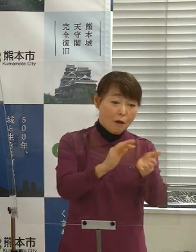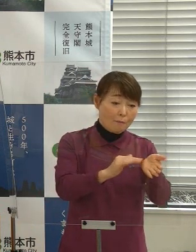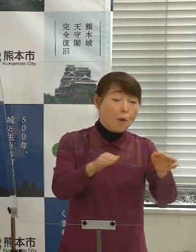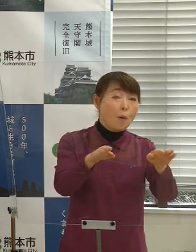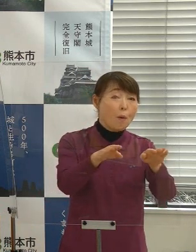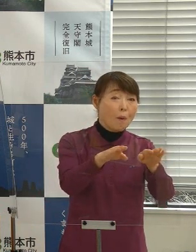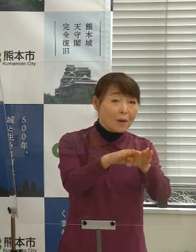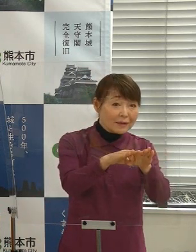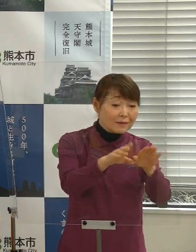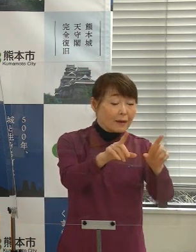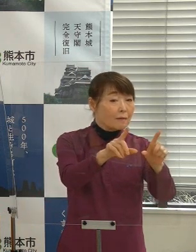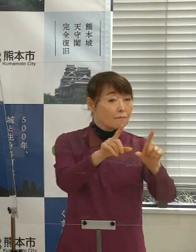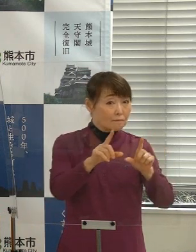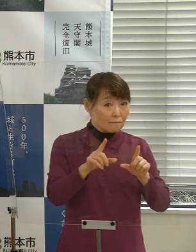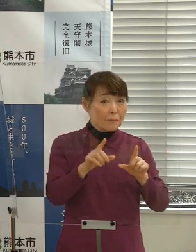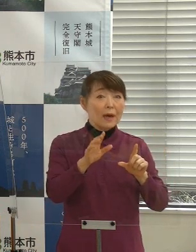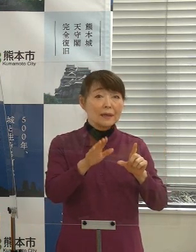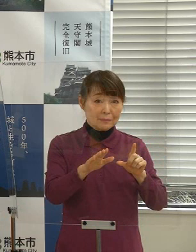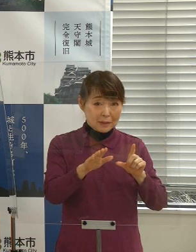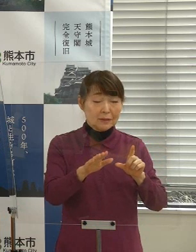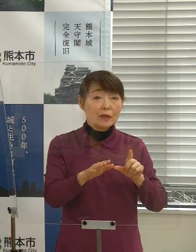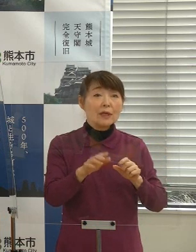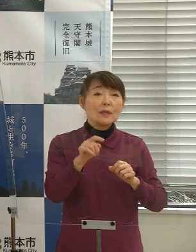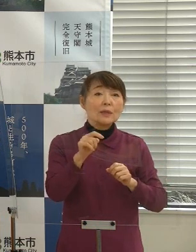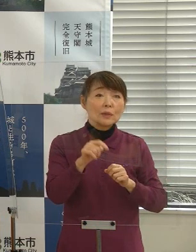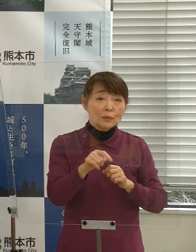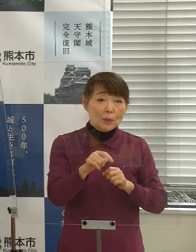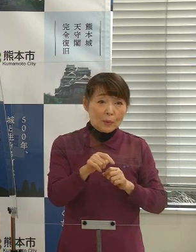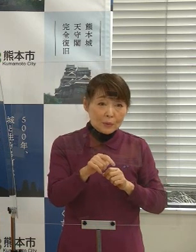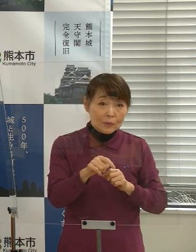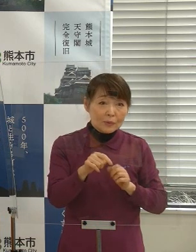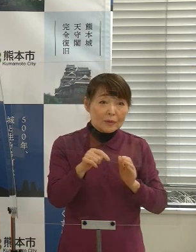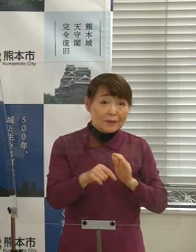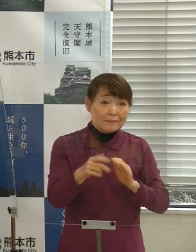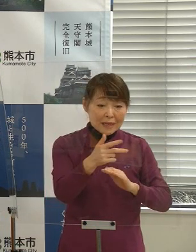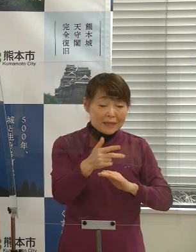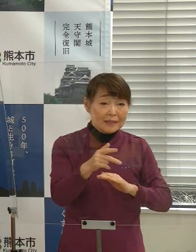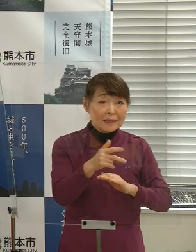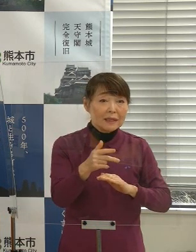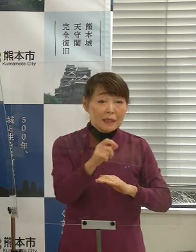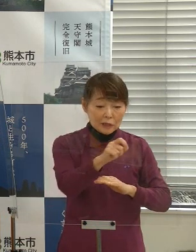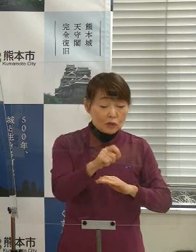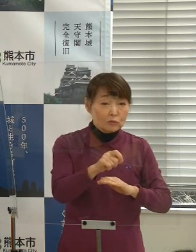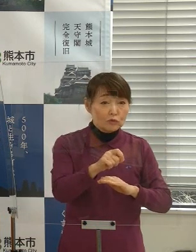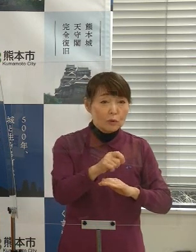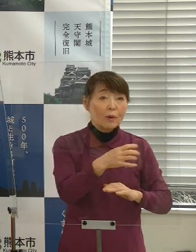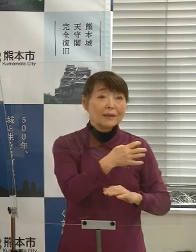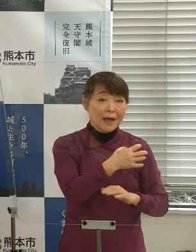いただいておりますので、その点について今事務方の方で整理をして、これから、